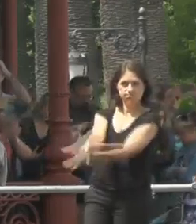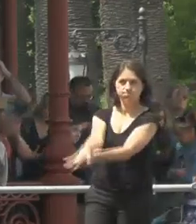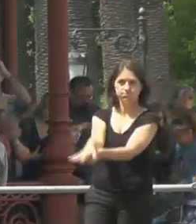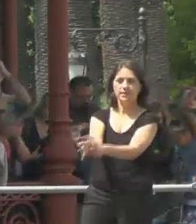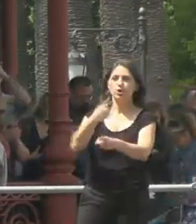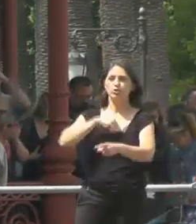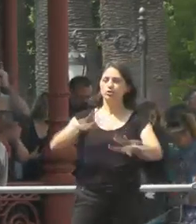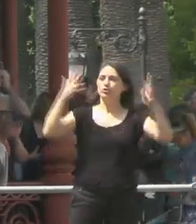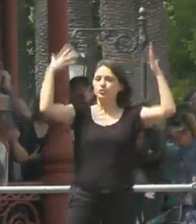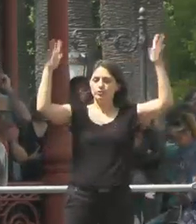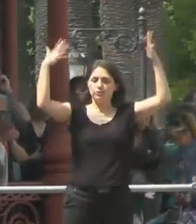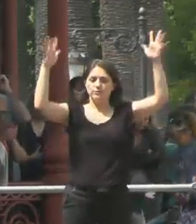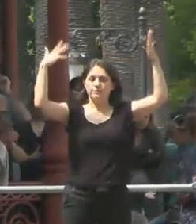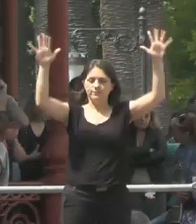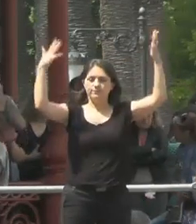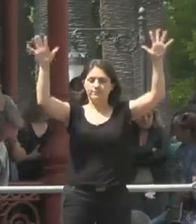ganar.